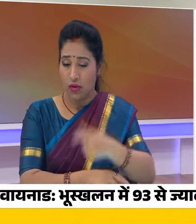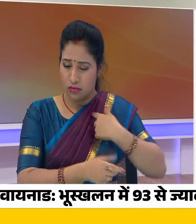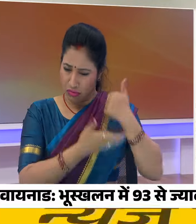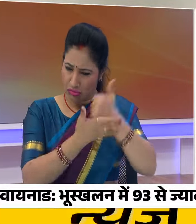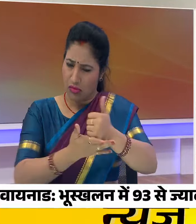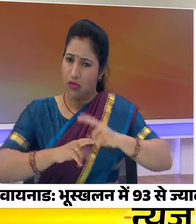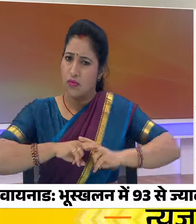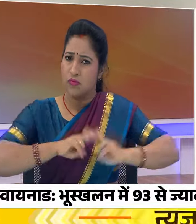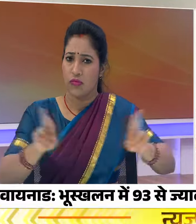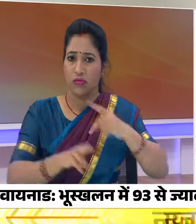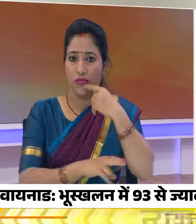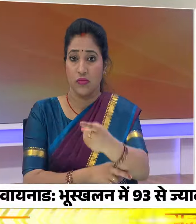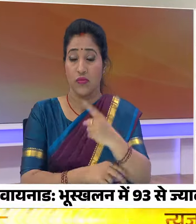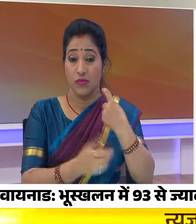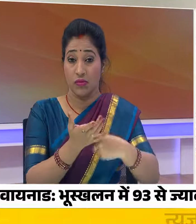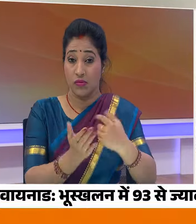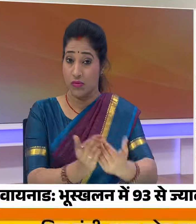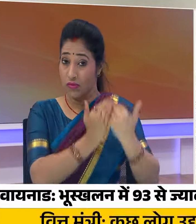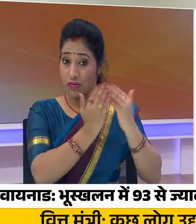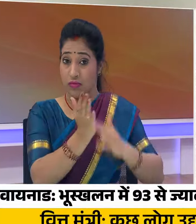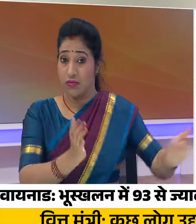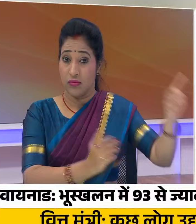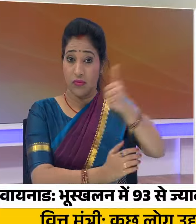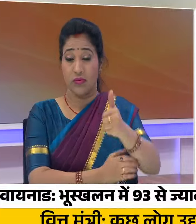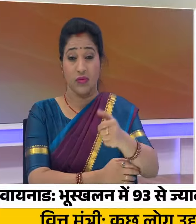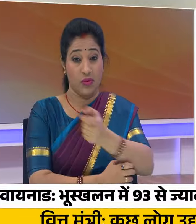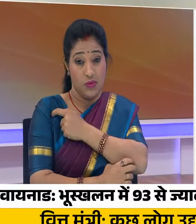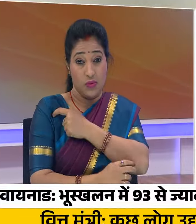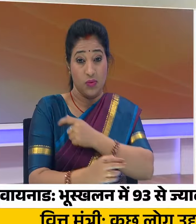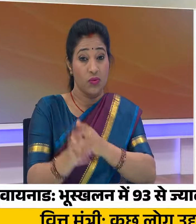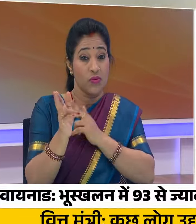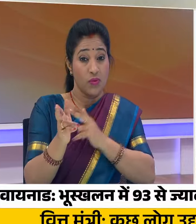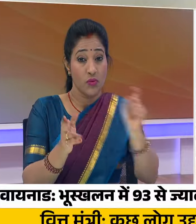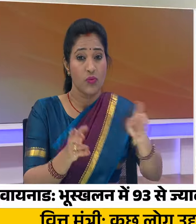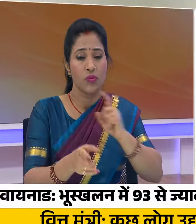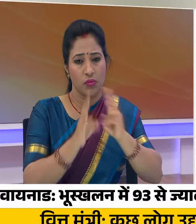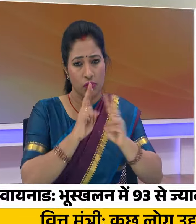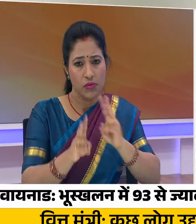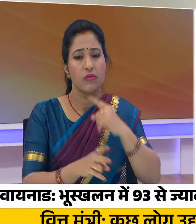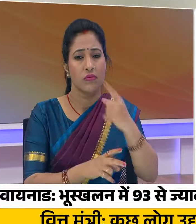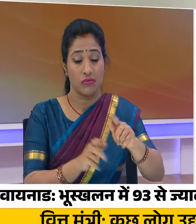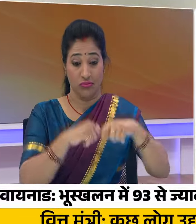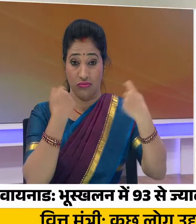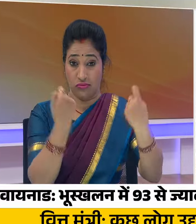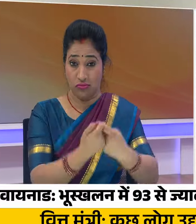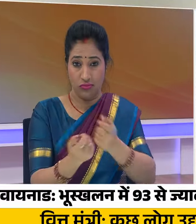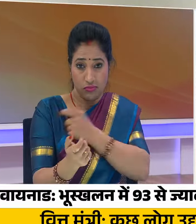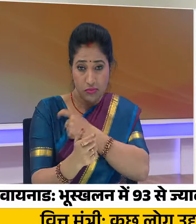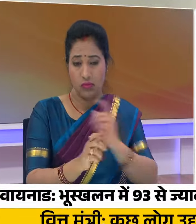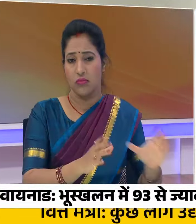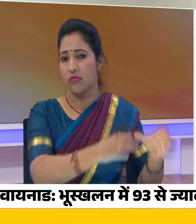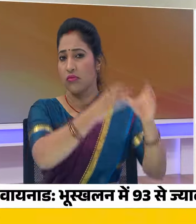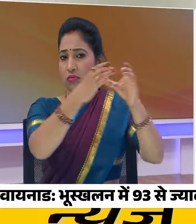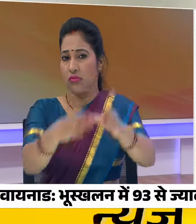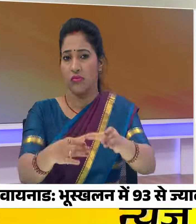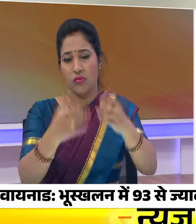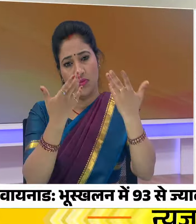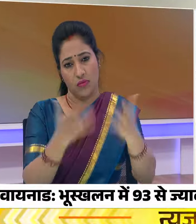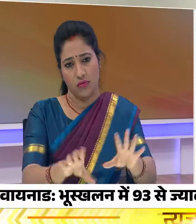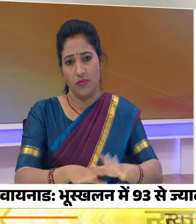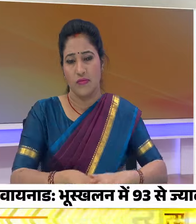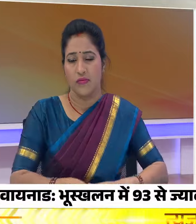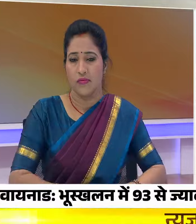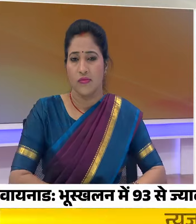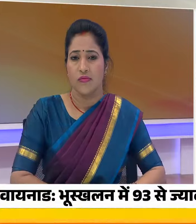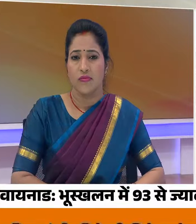वादा। रक्षा मंत्री ने सेना प्रमुख से की बात। मौके पर पहुंची सेना की टुकड़ी।